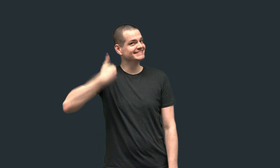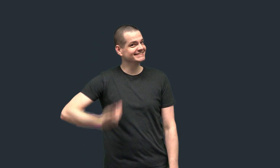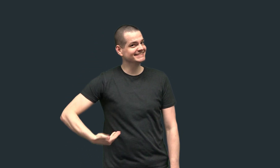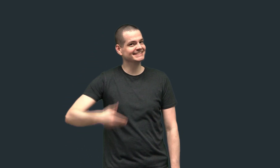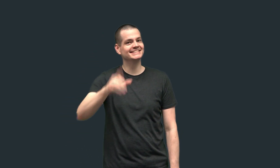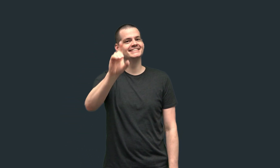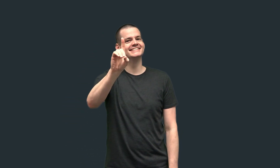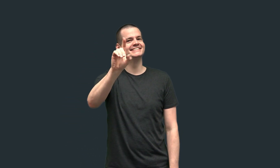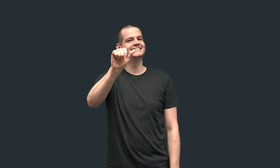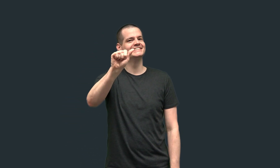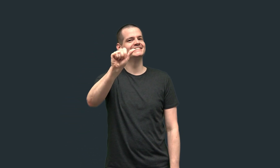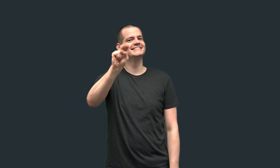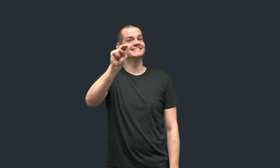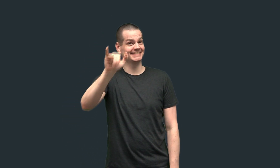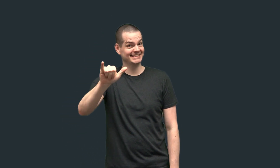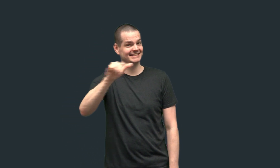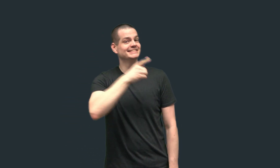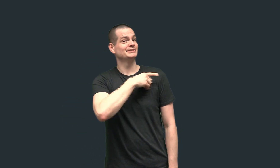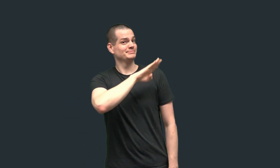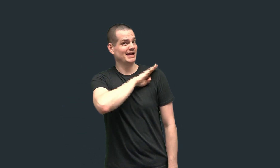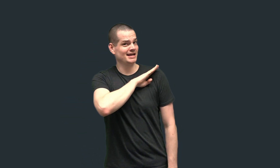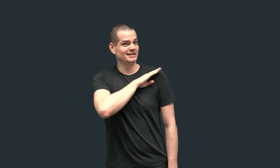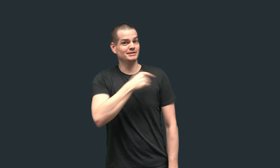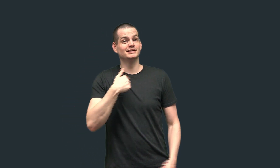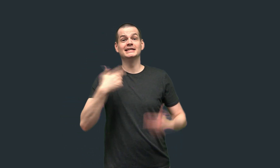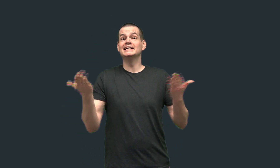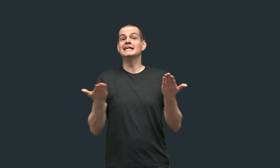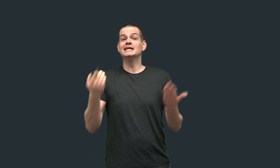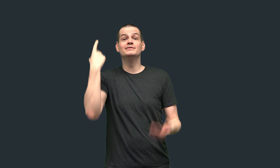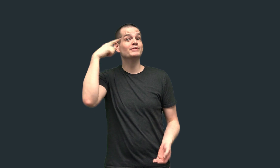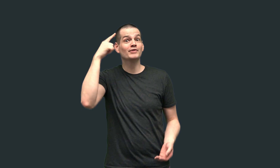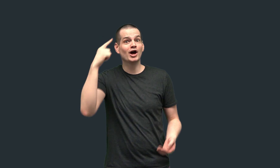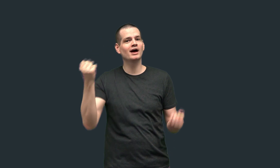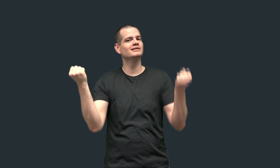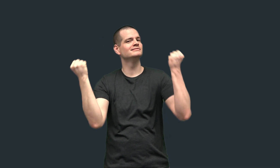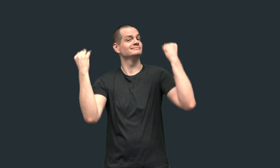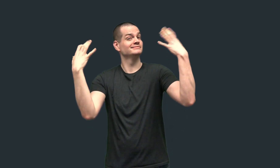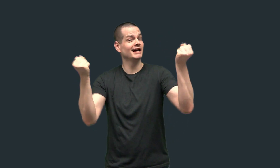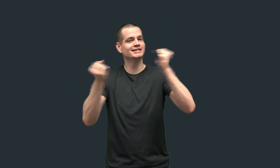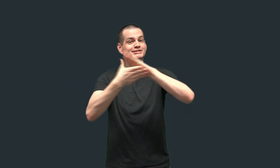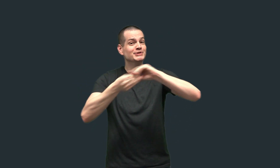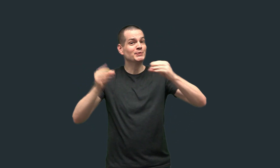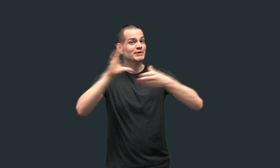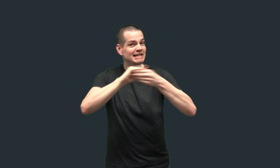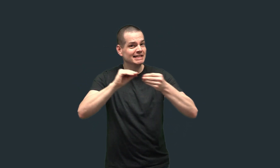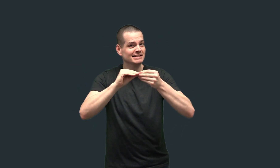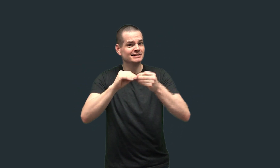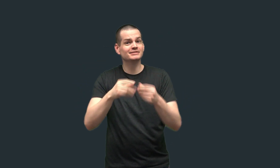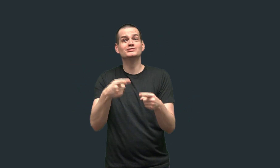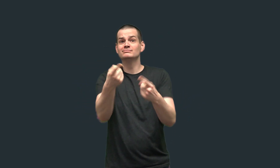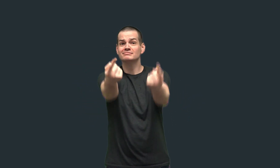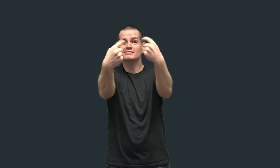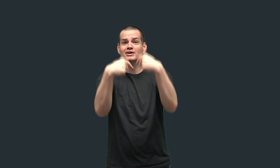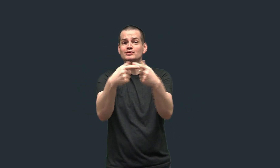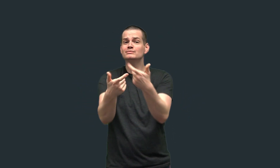Hola, mi nombre es Dani Bailan y yo estoy aquí para contarles un cuento.